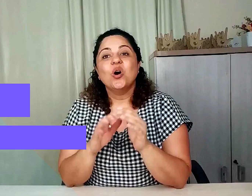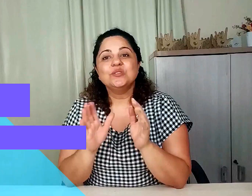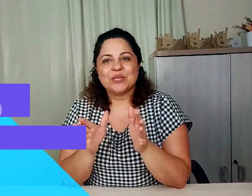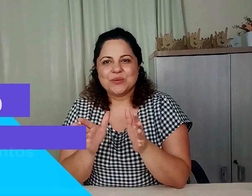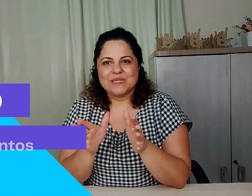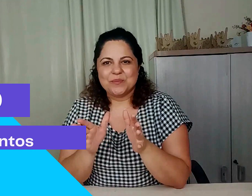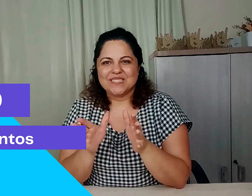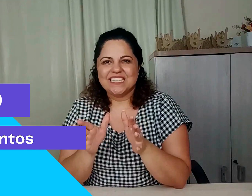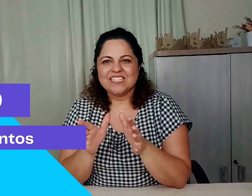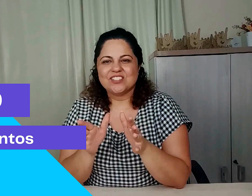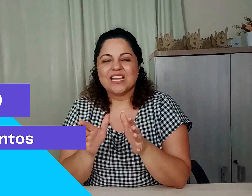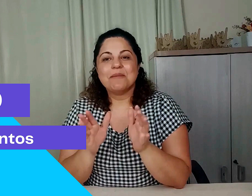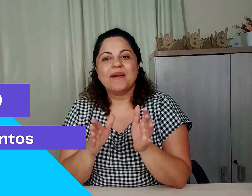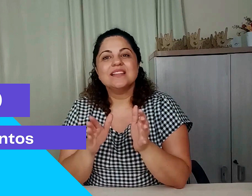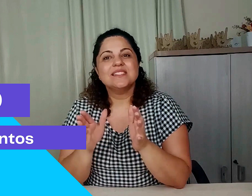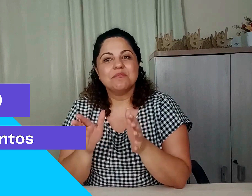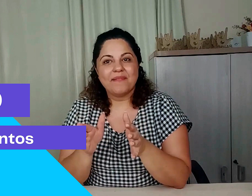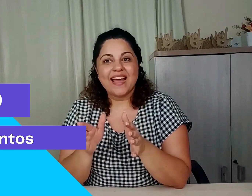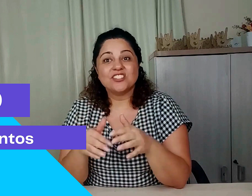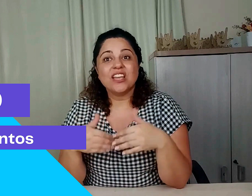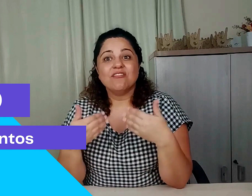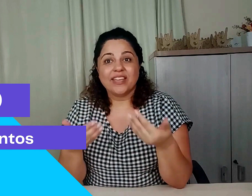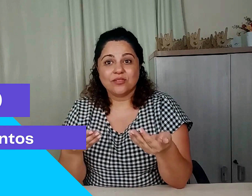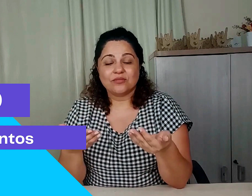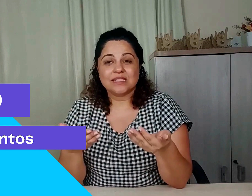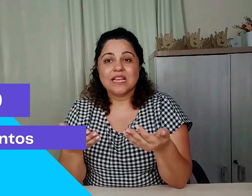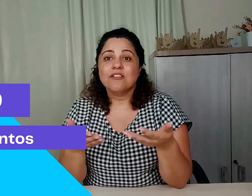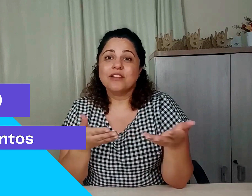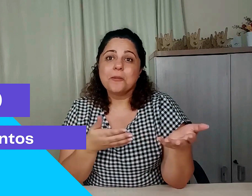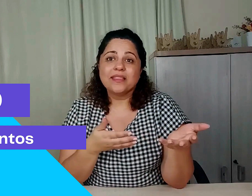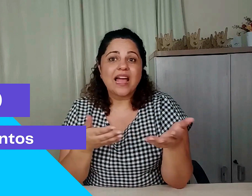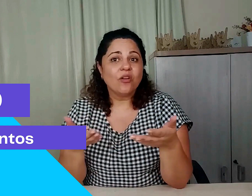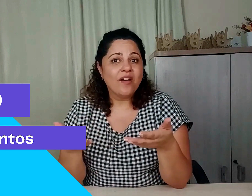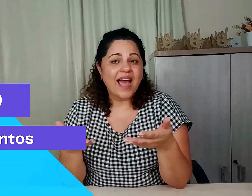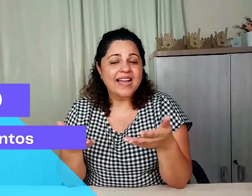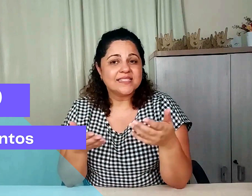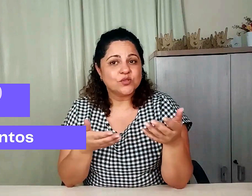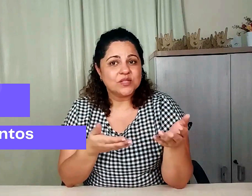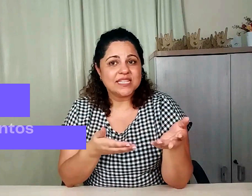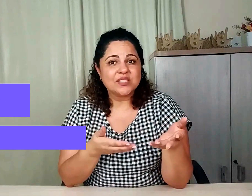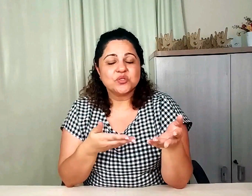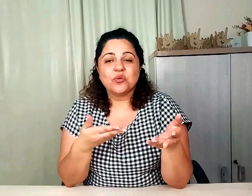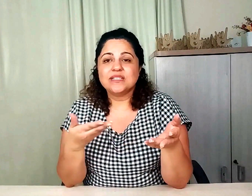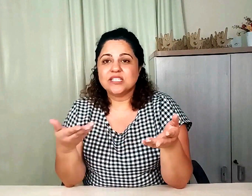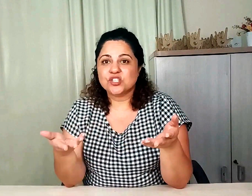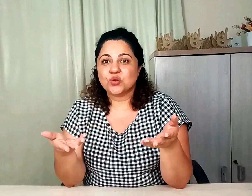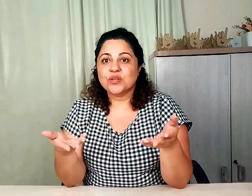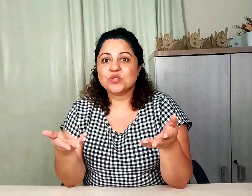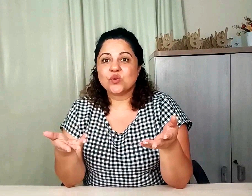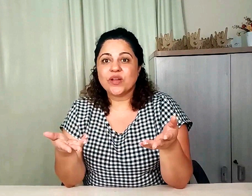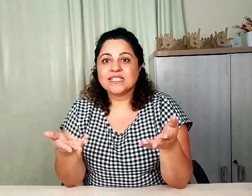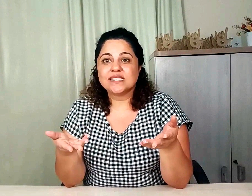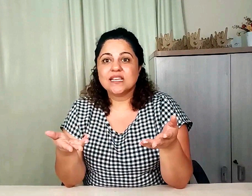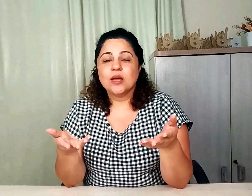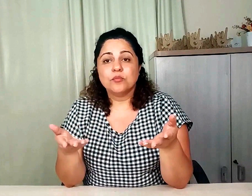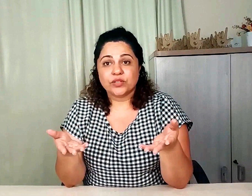Outra coisa importante é participar de eventos, frequentar locais, associações e instituições. Por